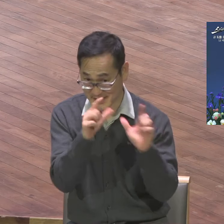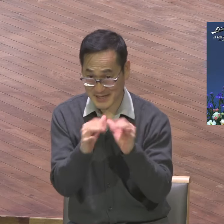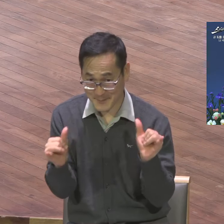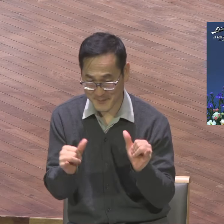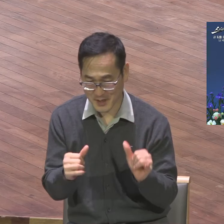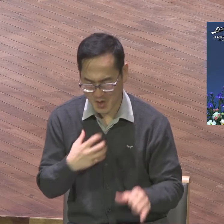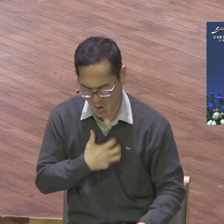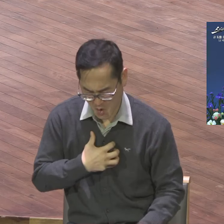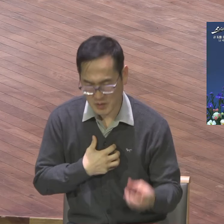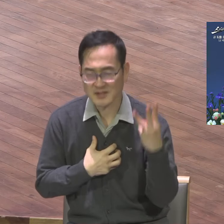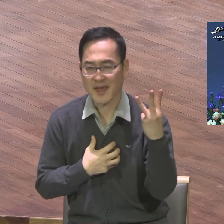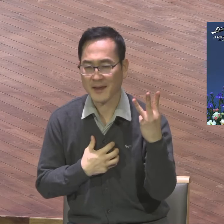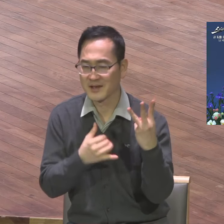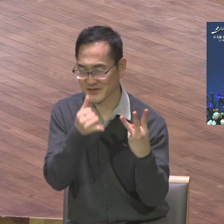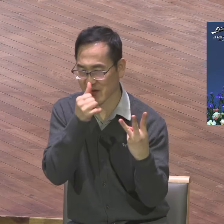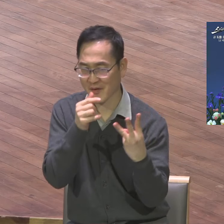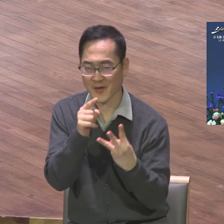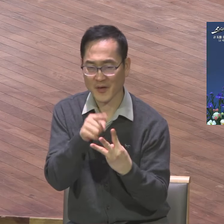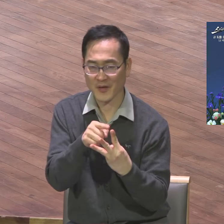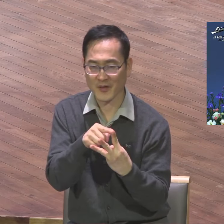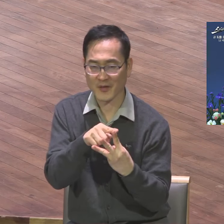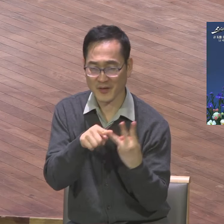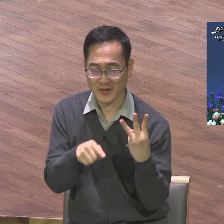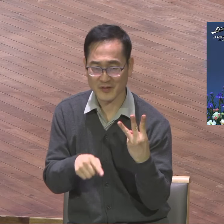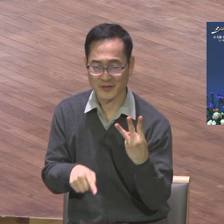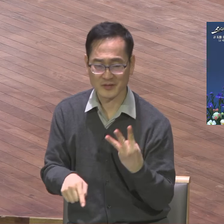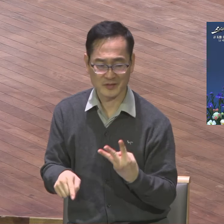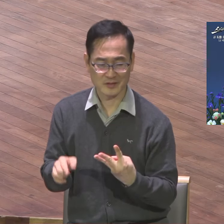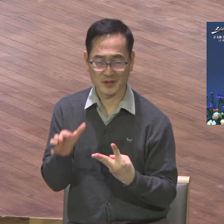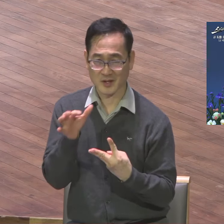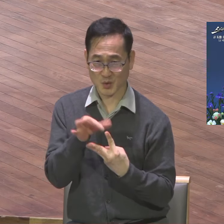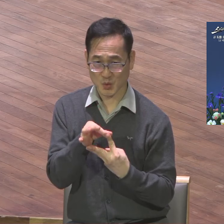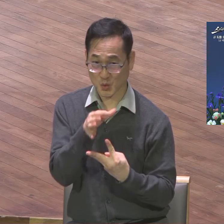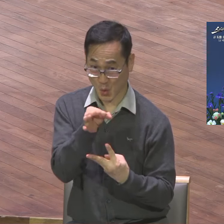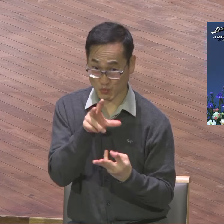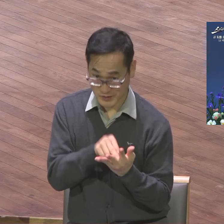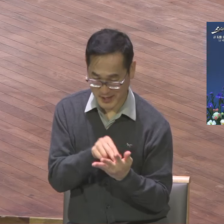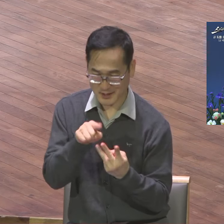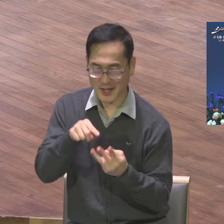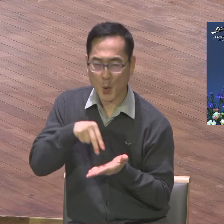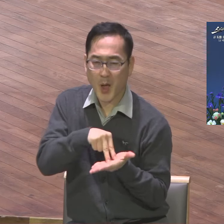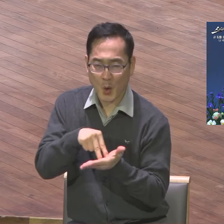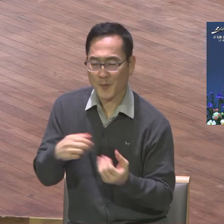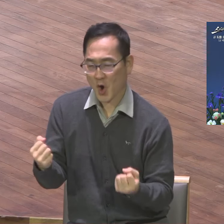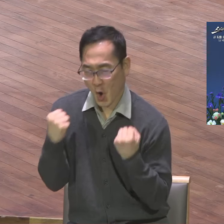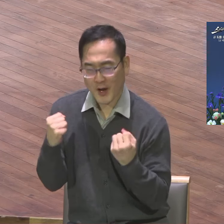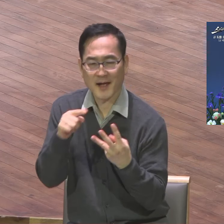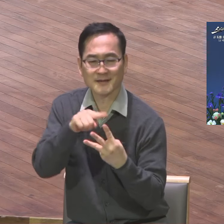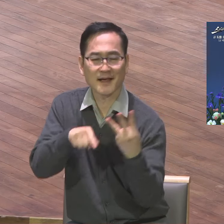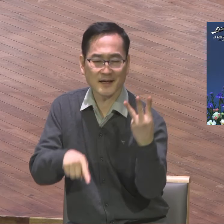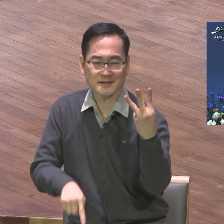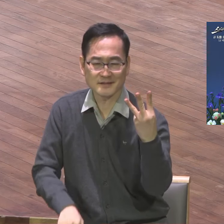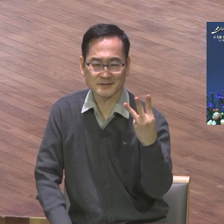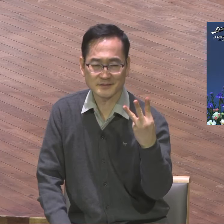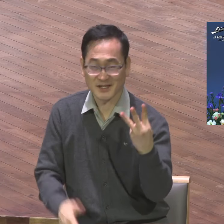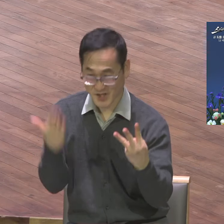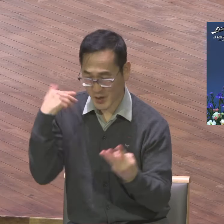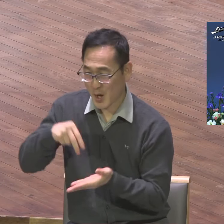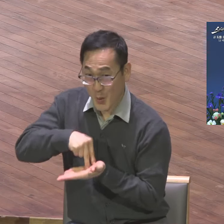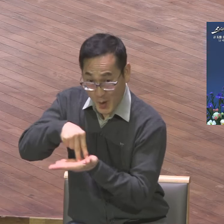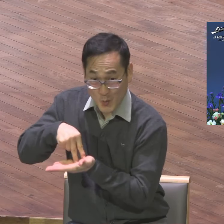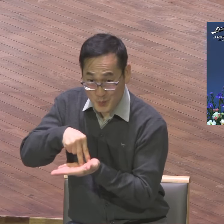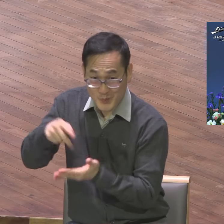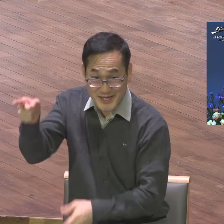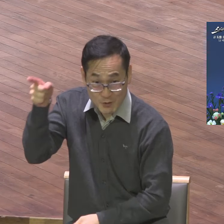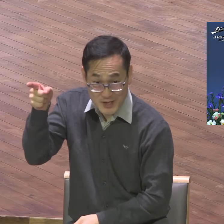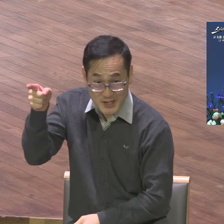걱정거리를 나왔는데 경제적 안정, 외로움, 건강 순이었어요. 전에는 외로움이